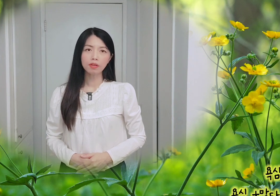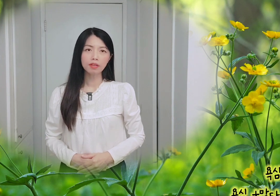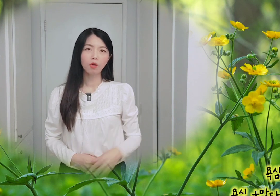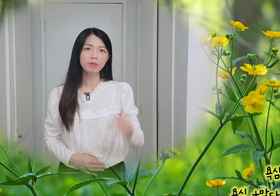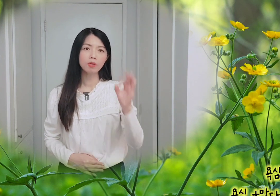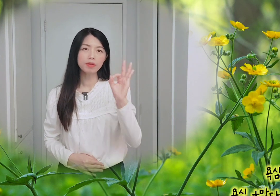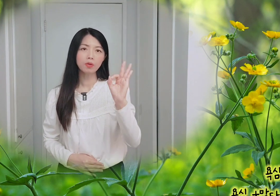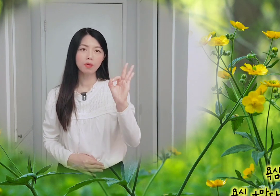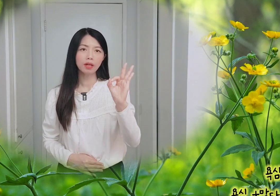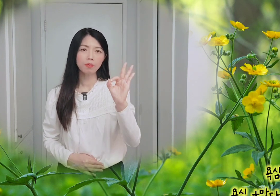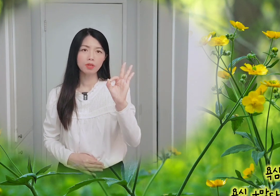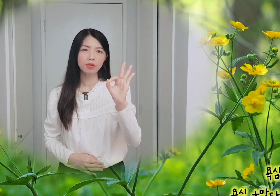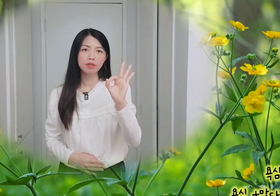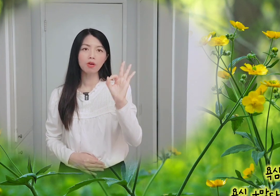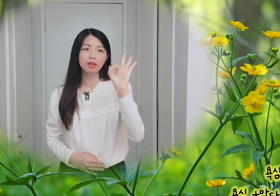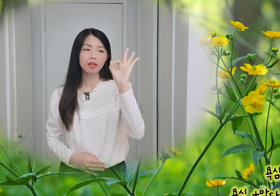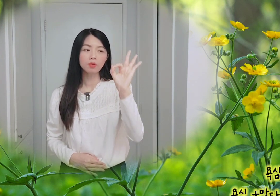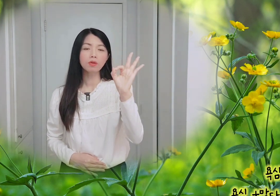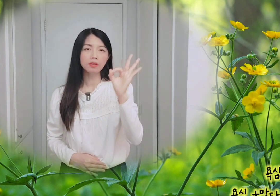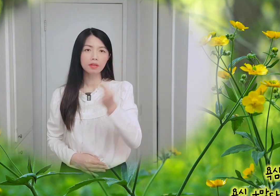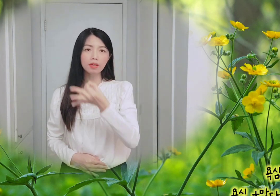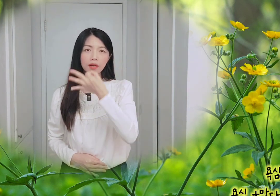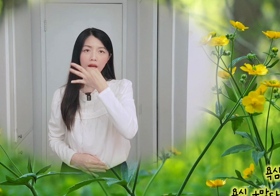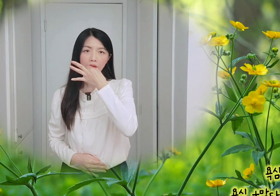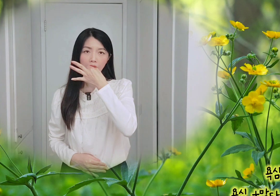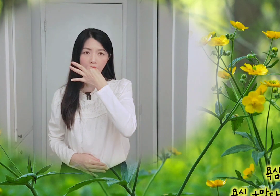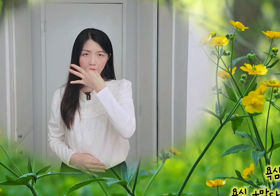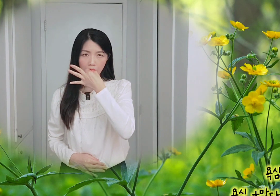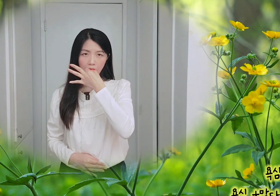욕심 수어는 엄지검지를 동그랗게 붙여주셔서 이 손끝을